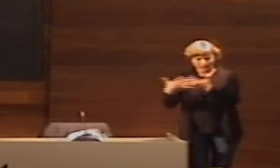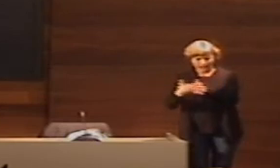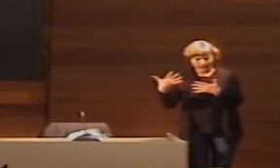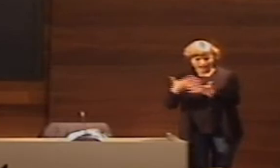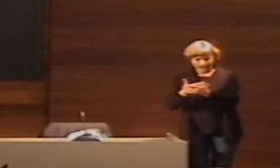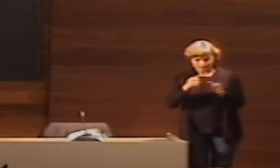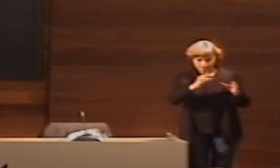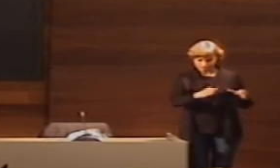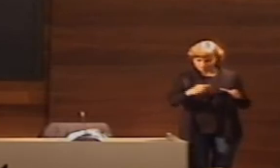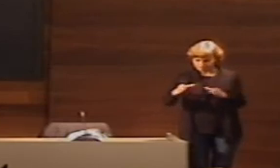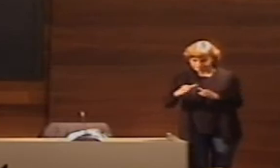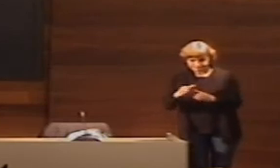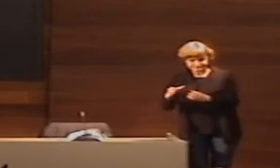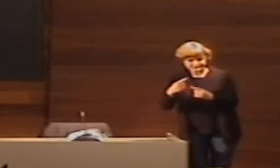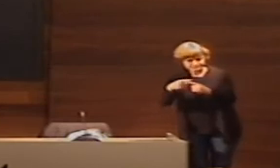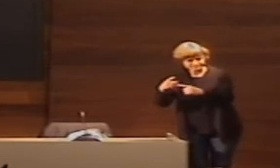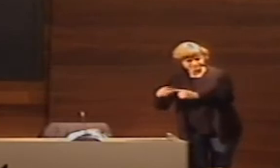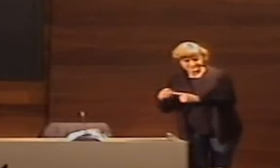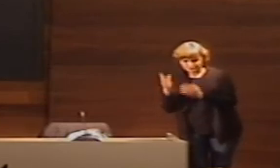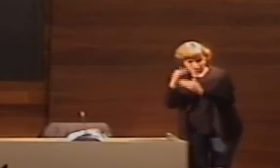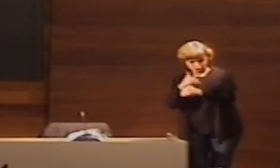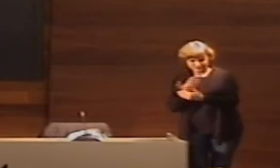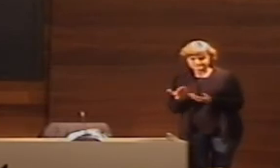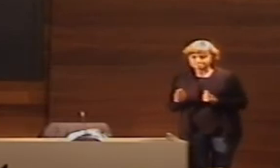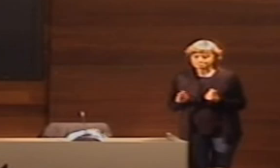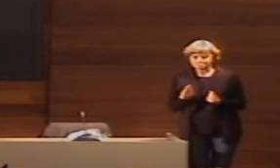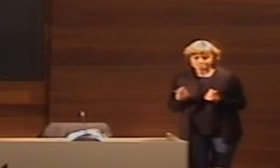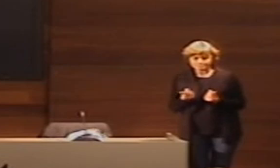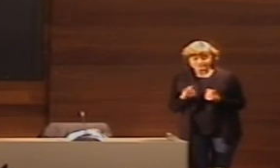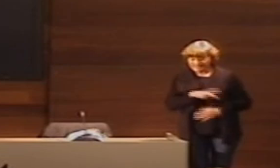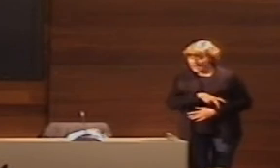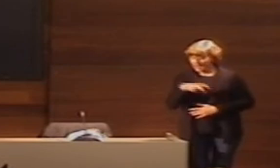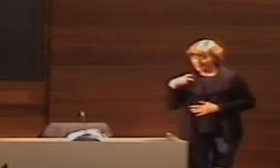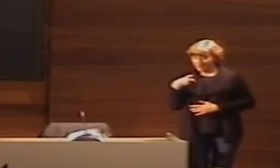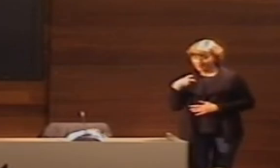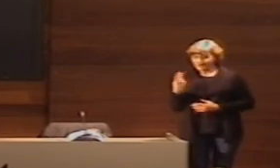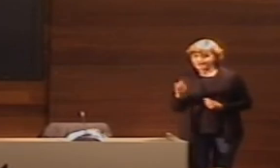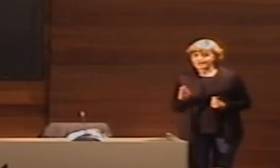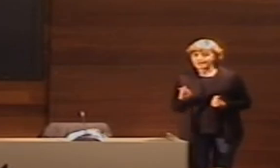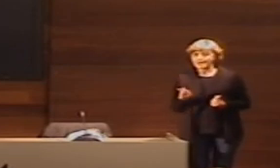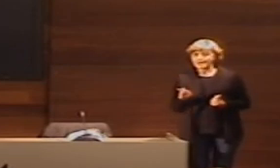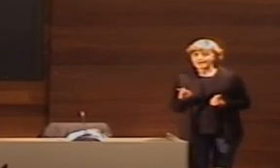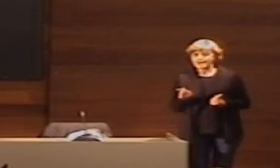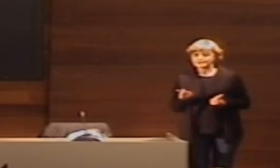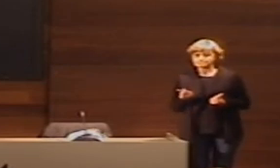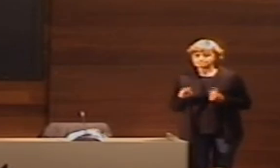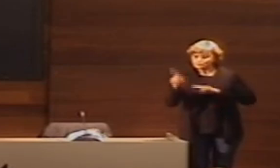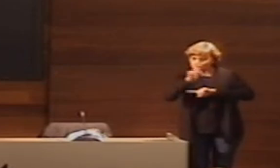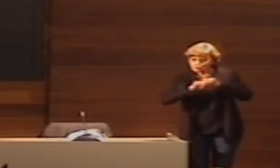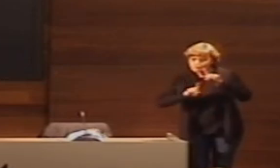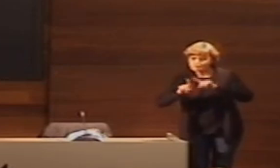pues otro tipo de residuos. Y por lo general acostumbra a ser un